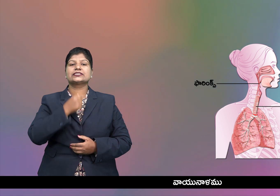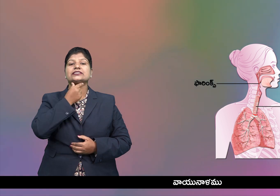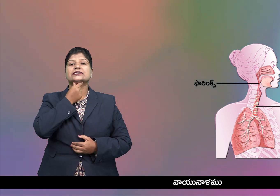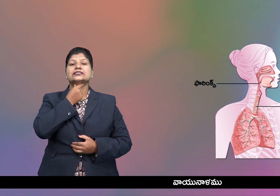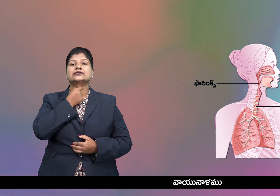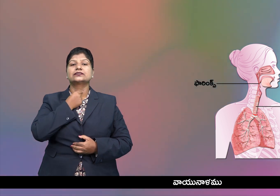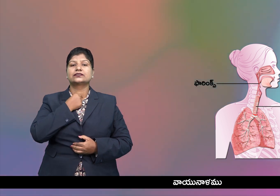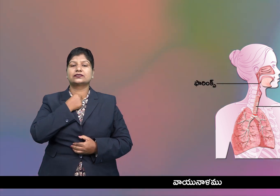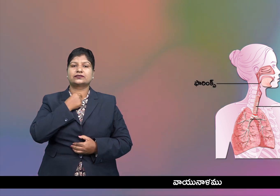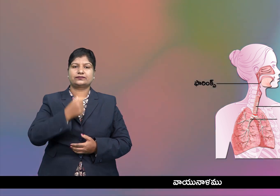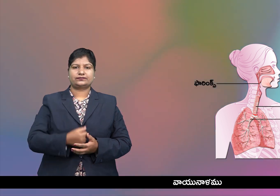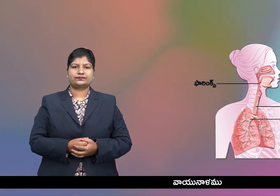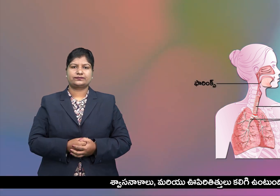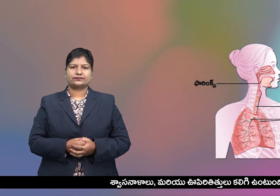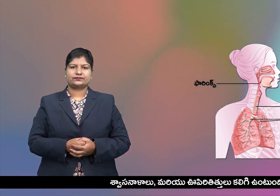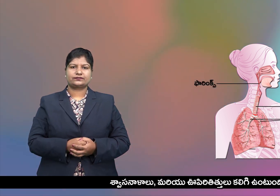వాయునాళము,